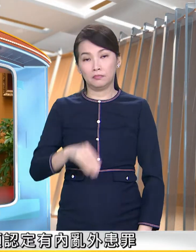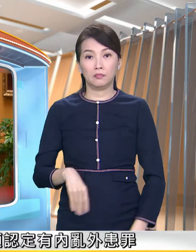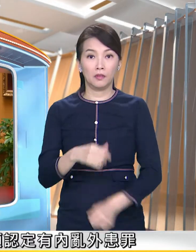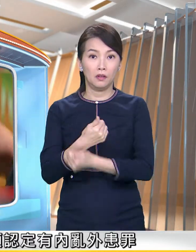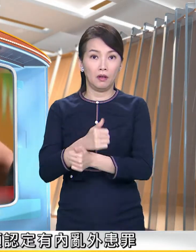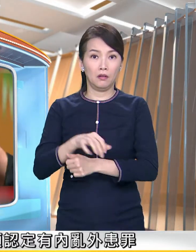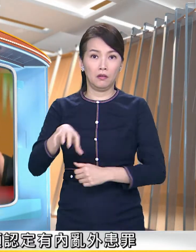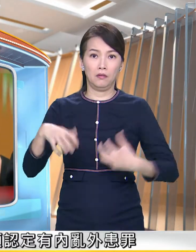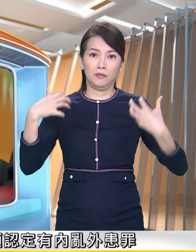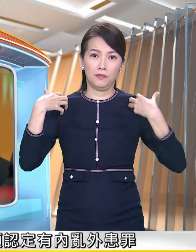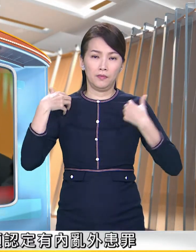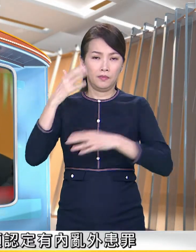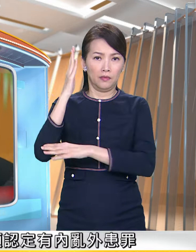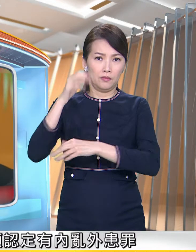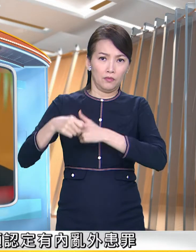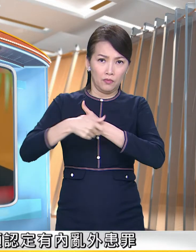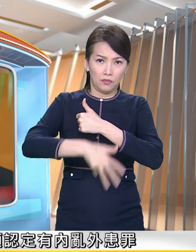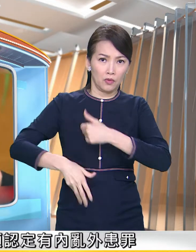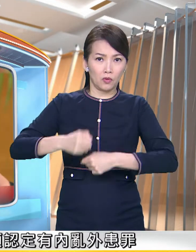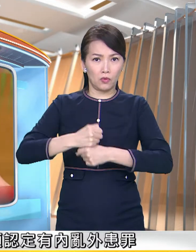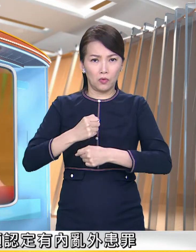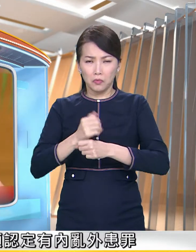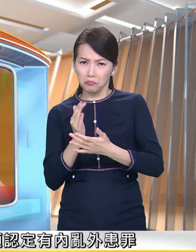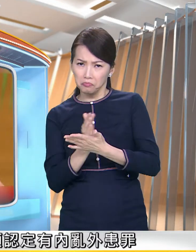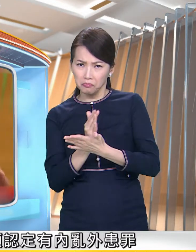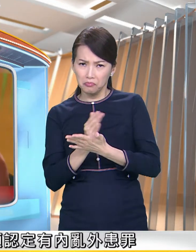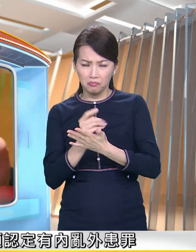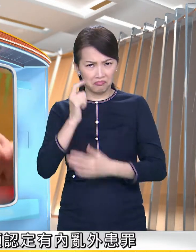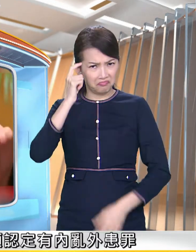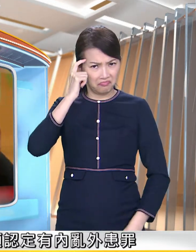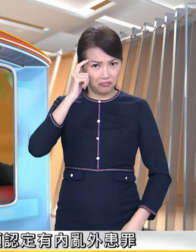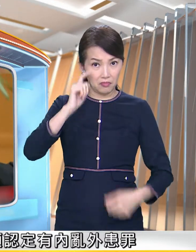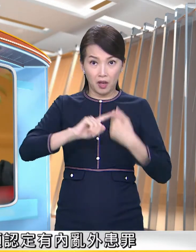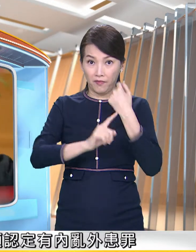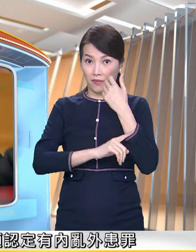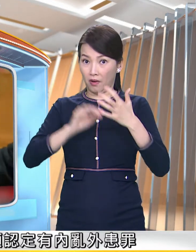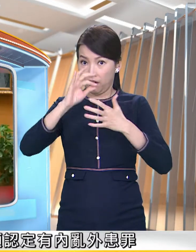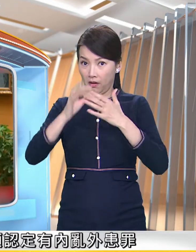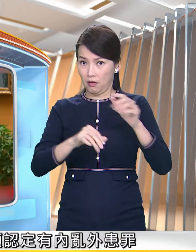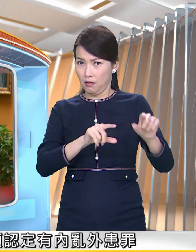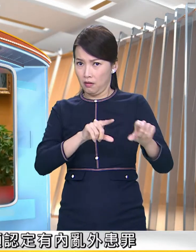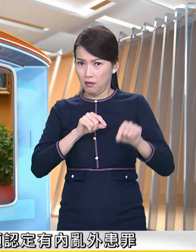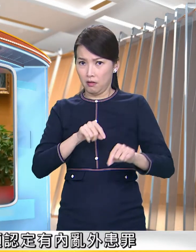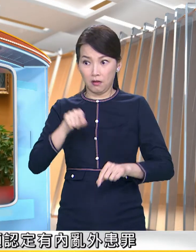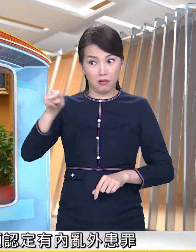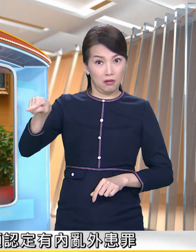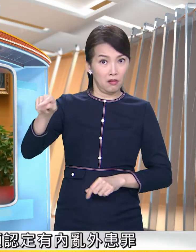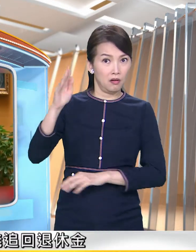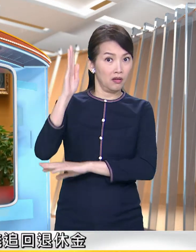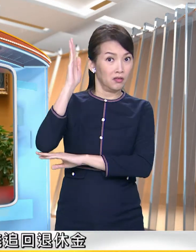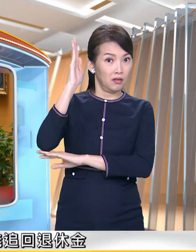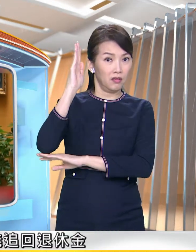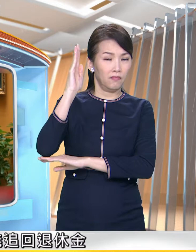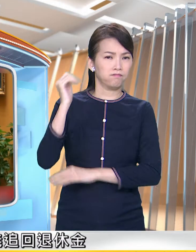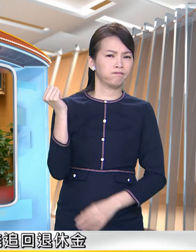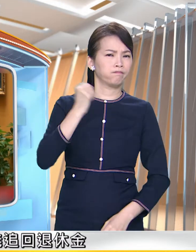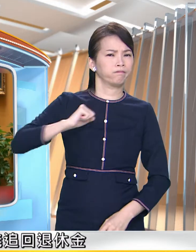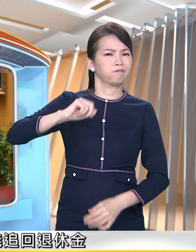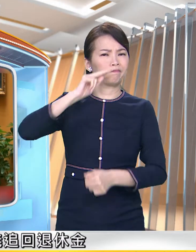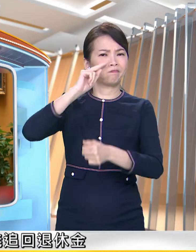全叙部则是表示，依法需认定有内乱外患罪，而且判刑